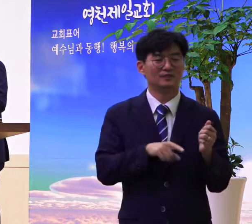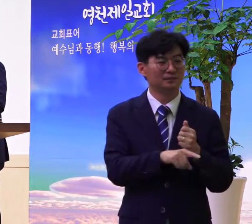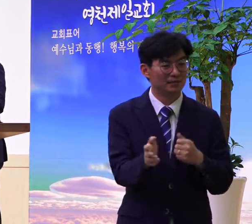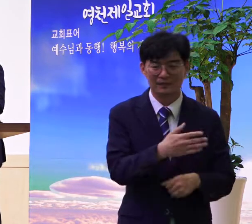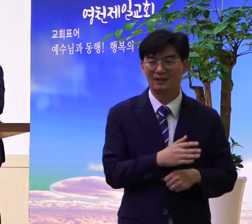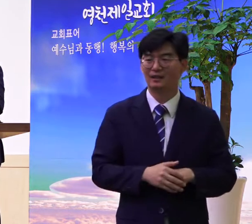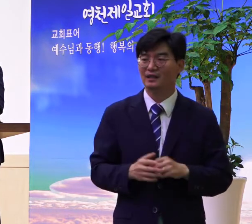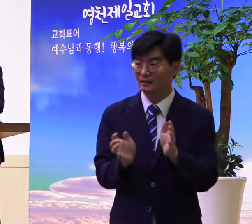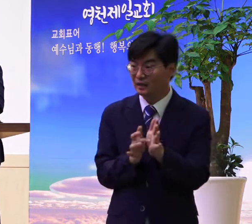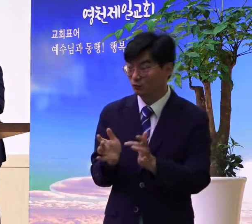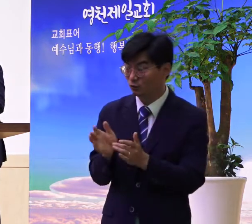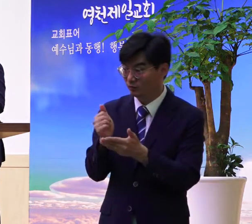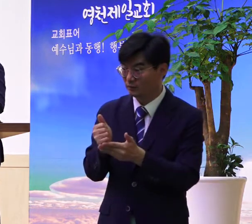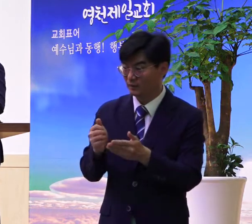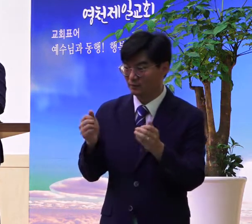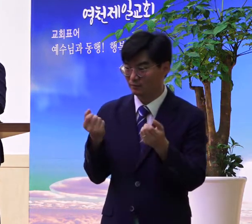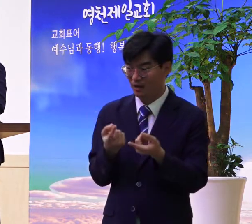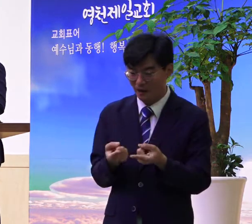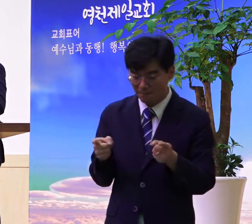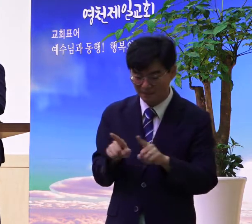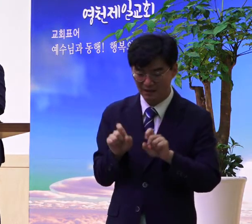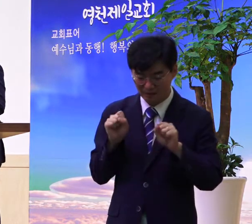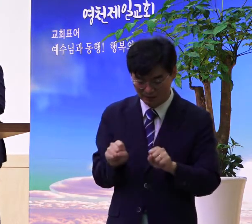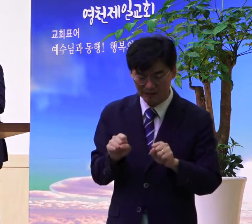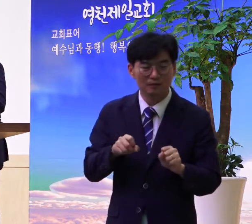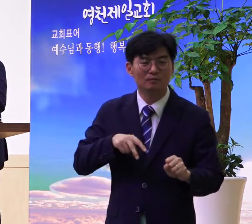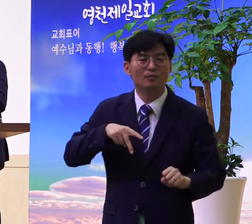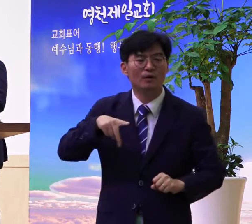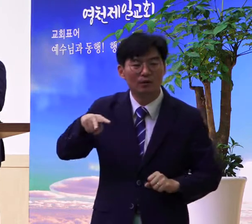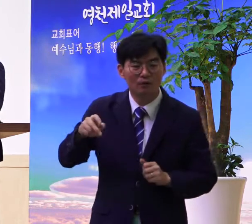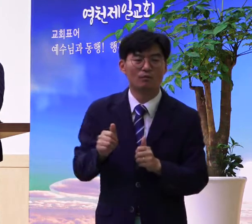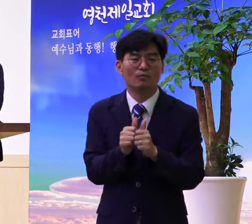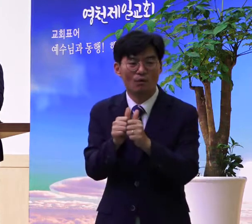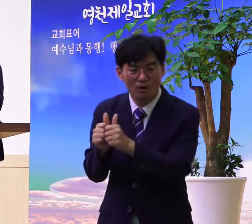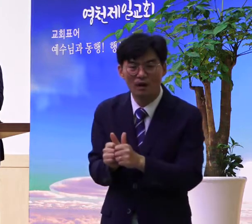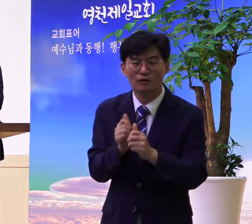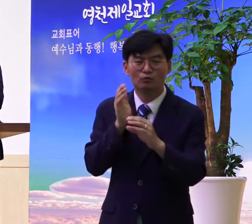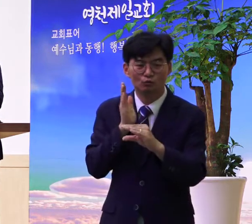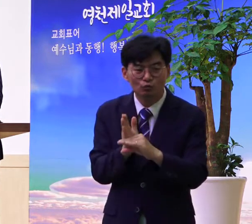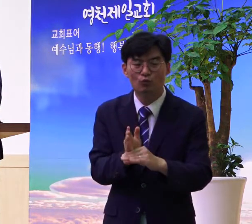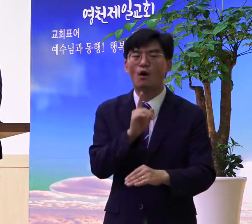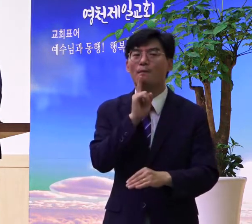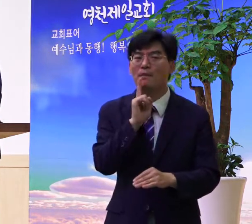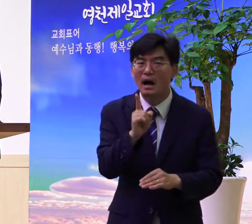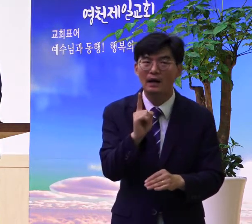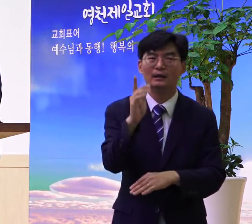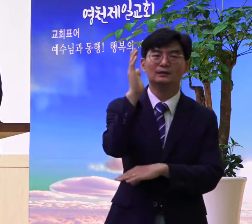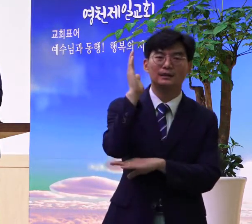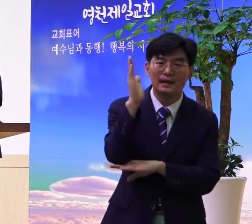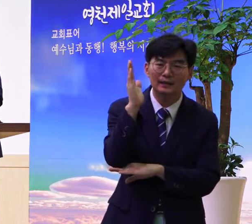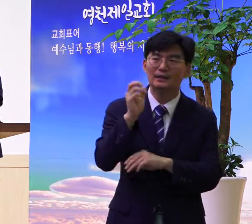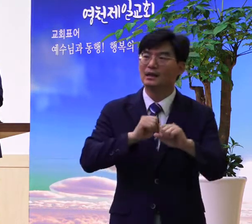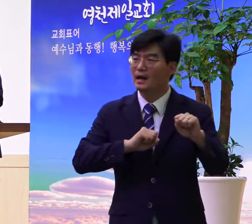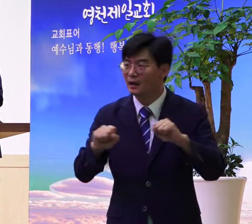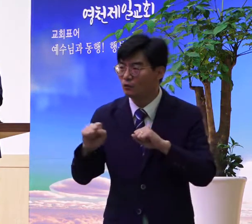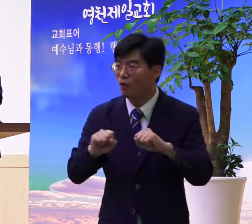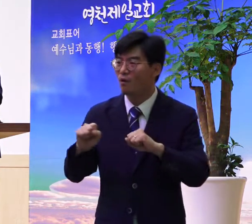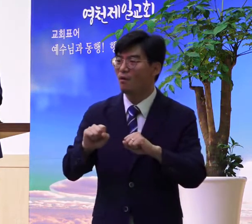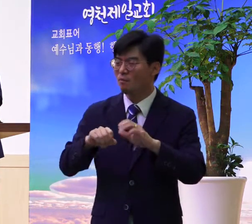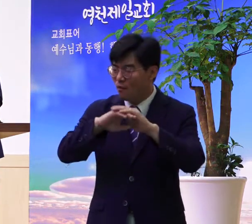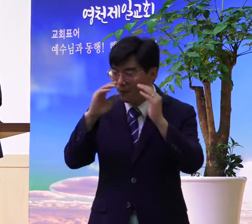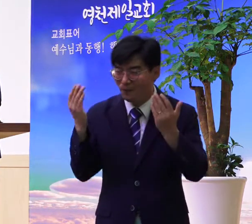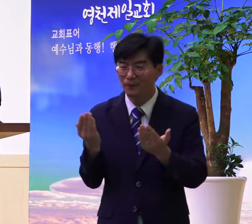그런 인생이었던 것이죠. 그의 삶과 그가 걷는 모든 사명과 그가 하는 모든 사역의 근본 뿌리가, 그